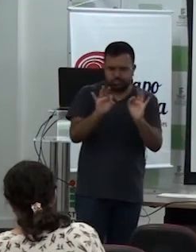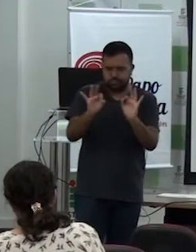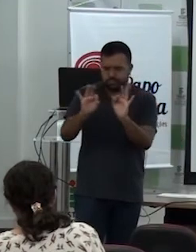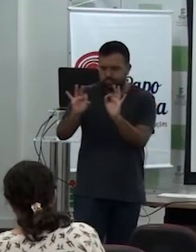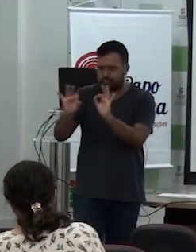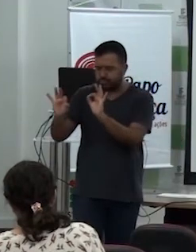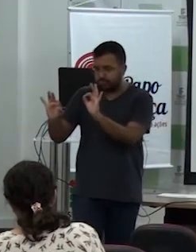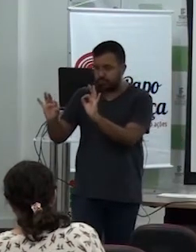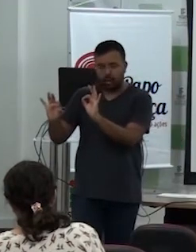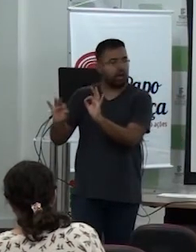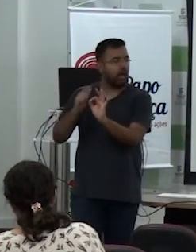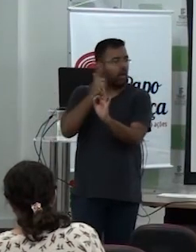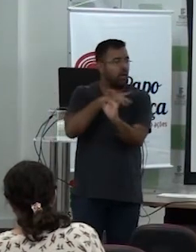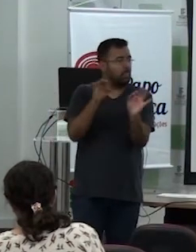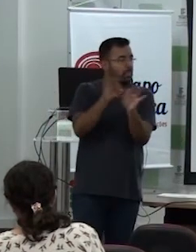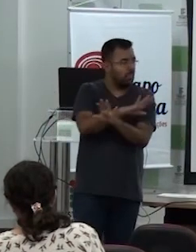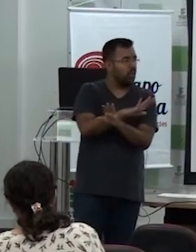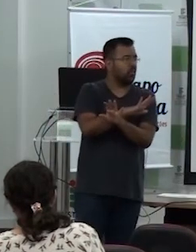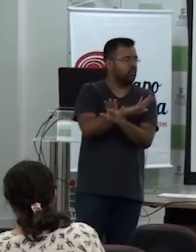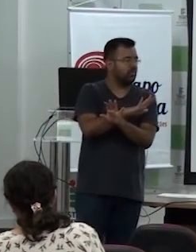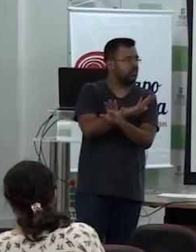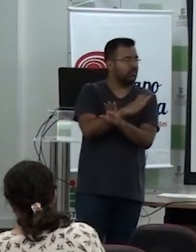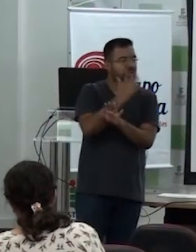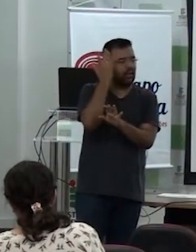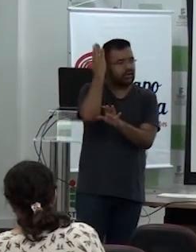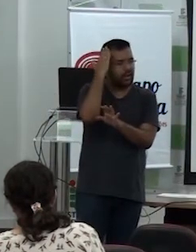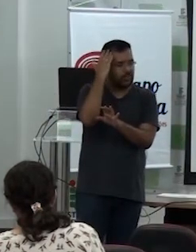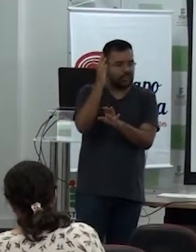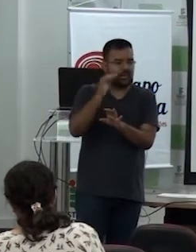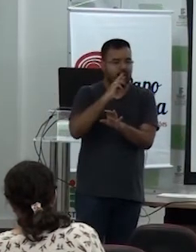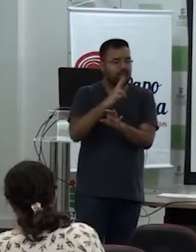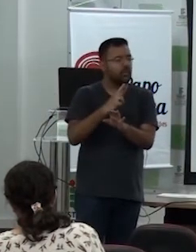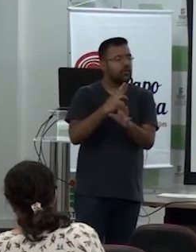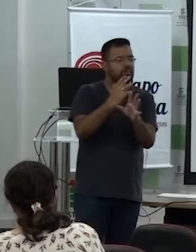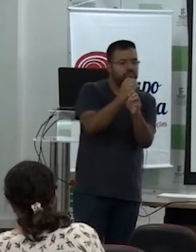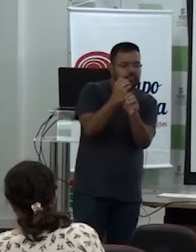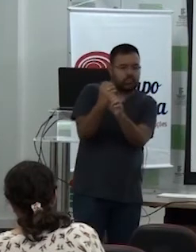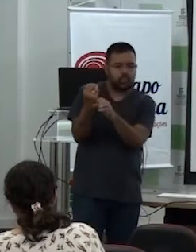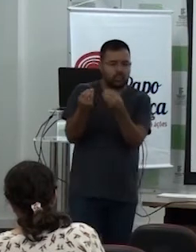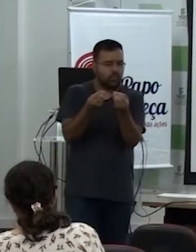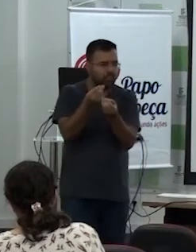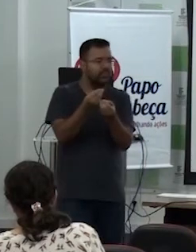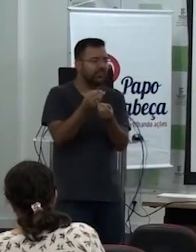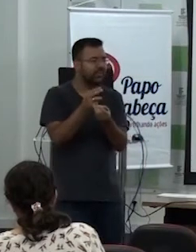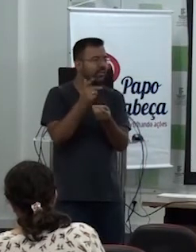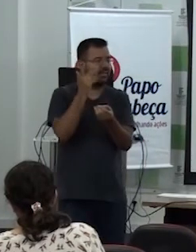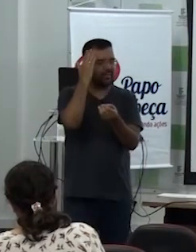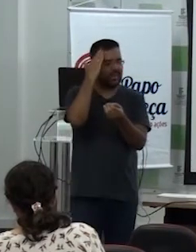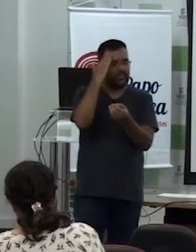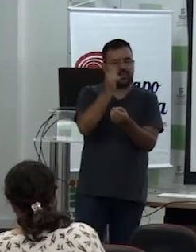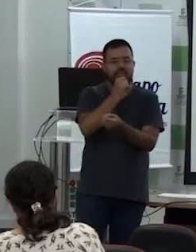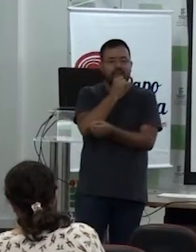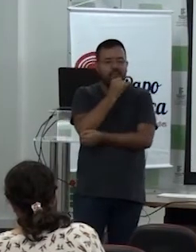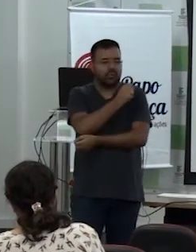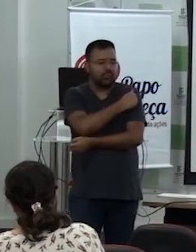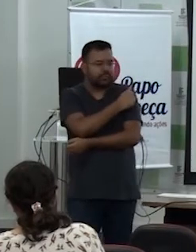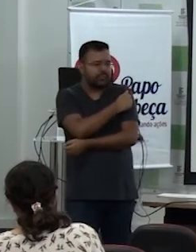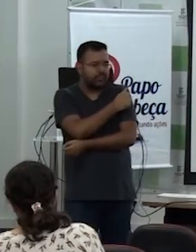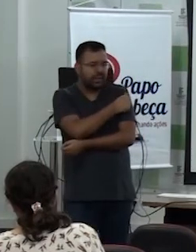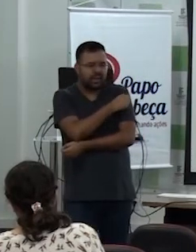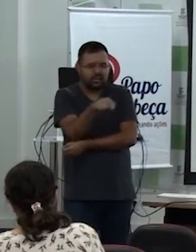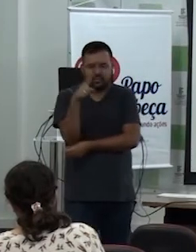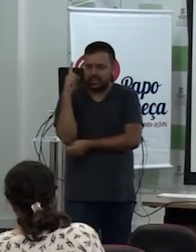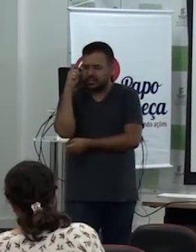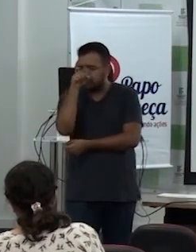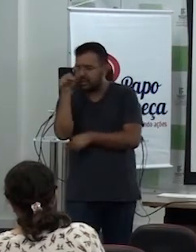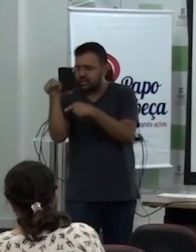Essas variáveis são métricas de software. Então, através dessas variáveis, a gente consegue identificar coisas, por exemplo, como dificuldades